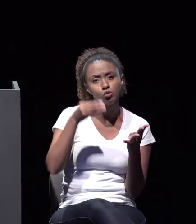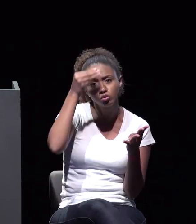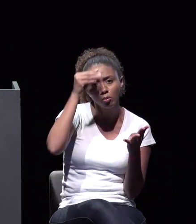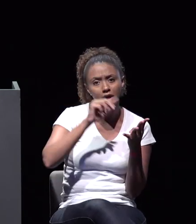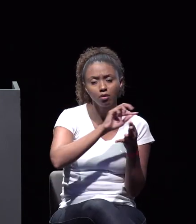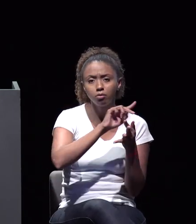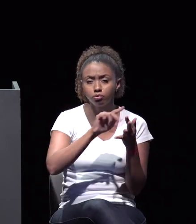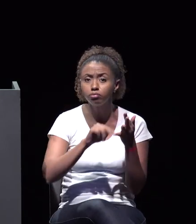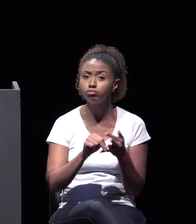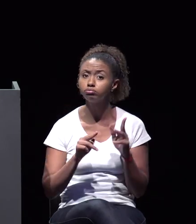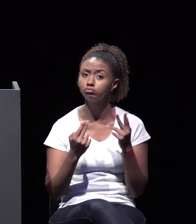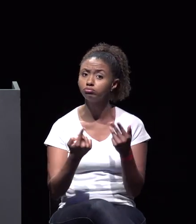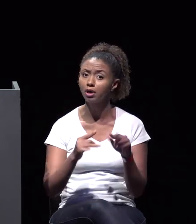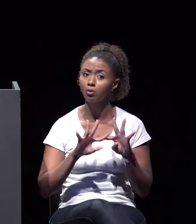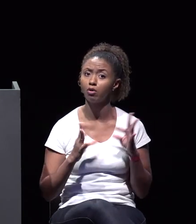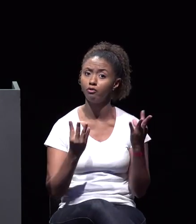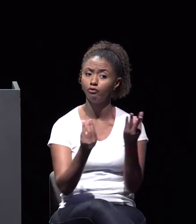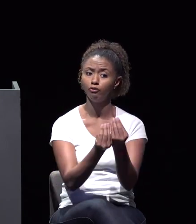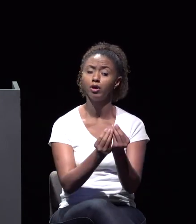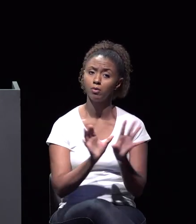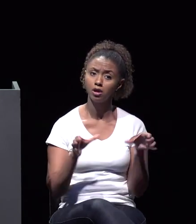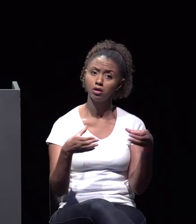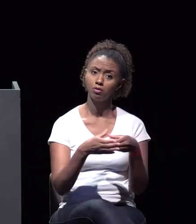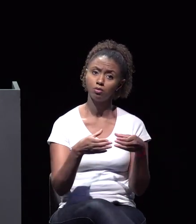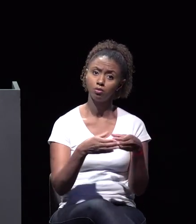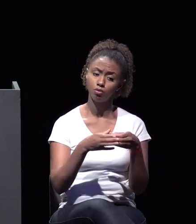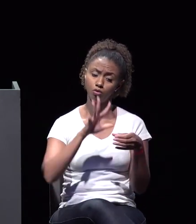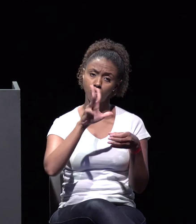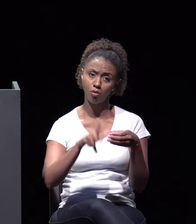configuração de um grupo étnico africano